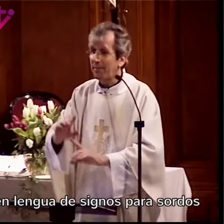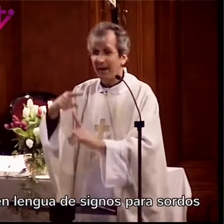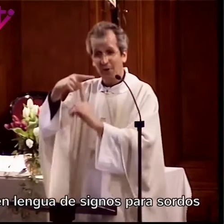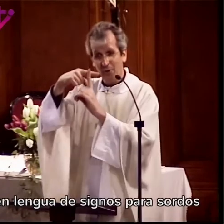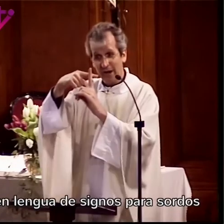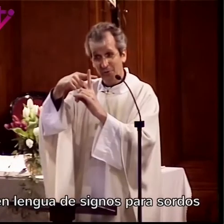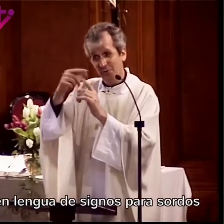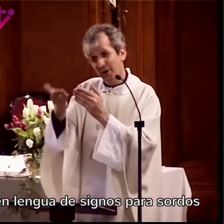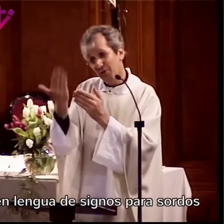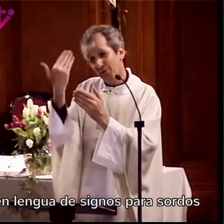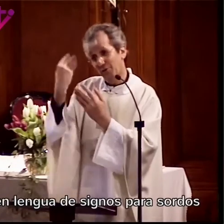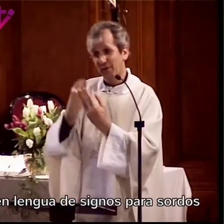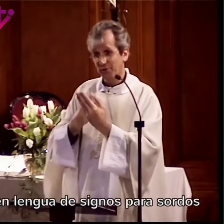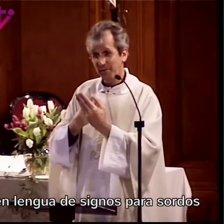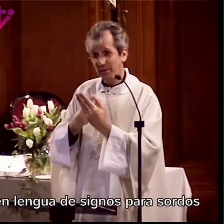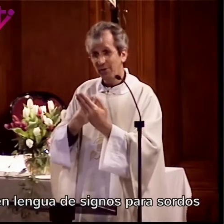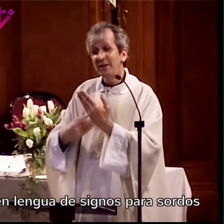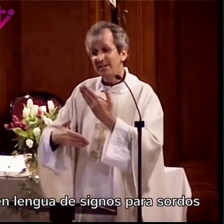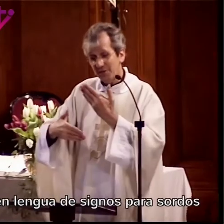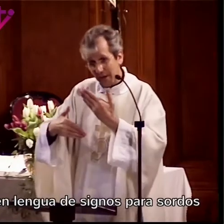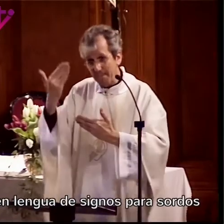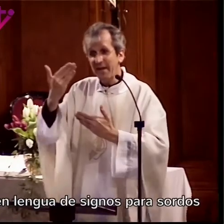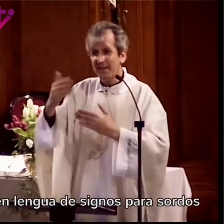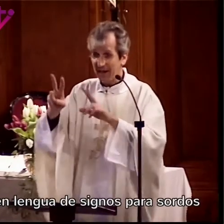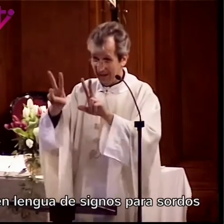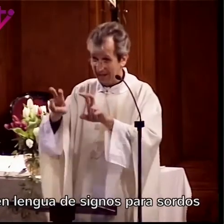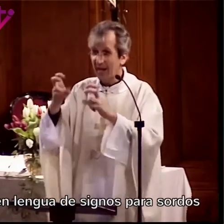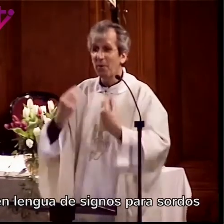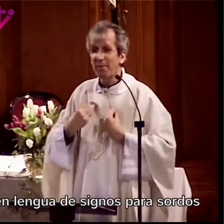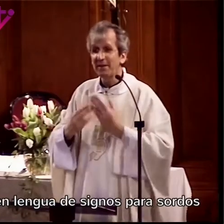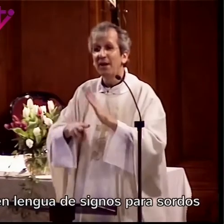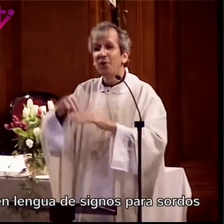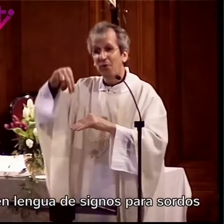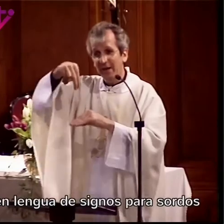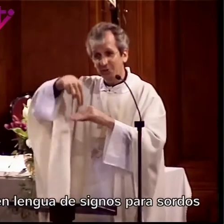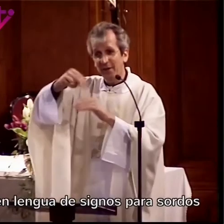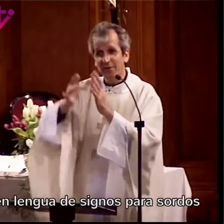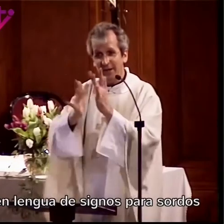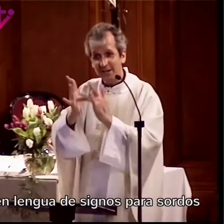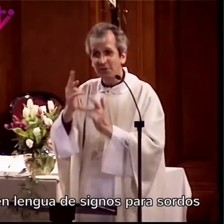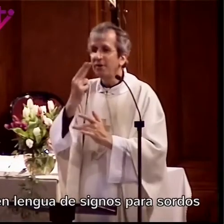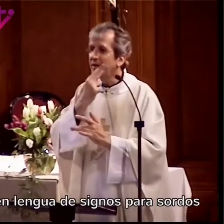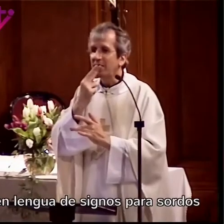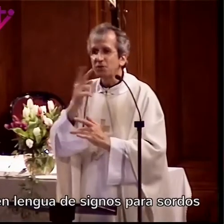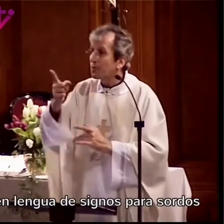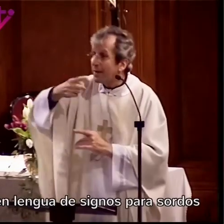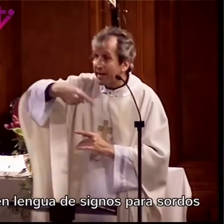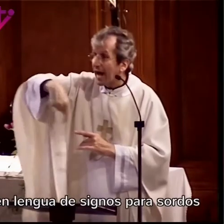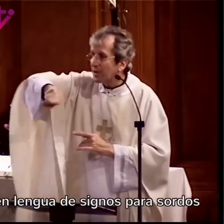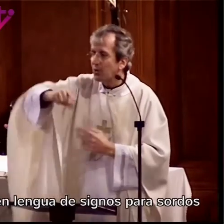con la cruz todo lo que hemos vivido sino que empieza esa nueva vida con la resurrección de Cristo que nos promete a todos